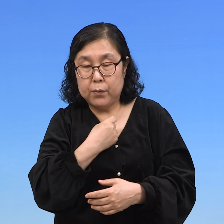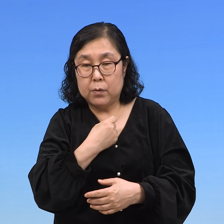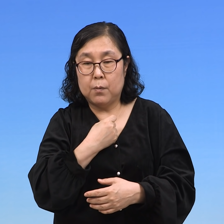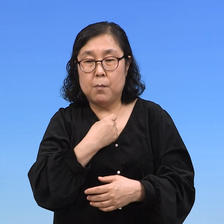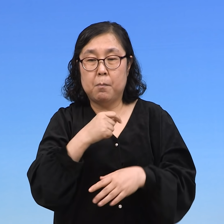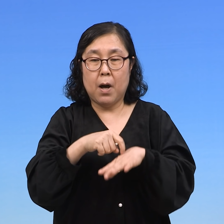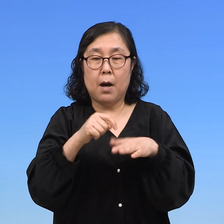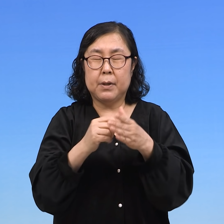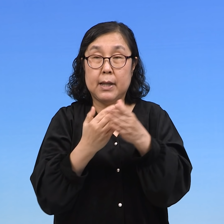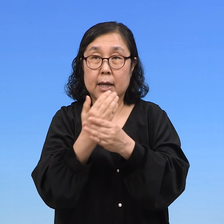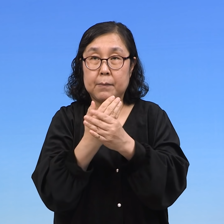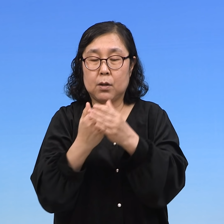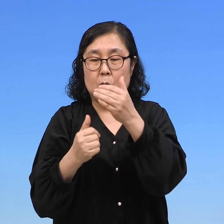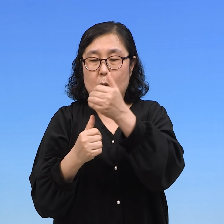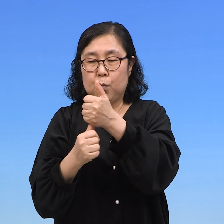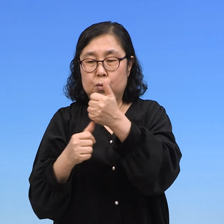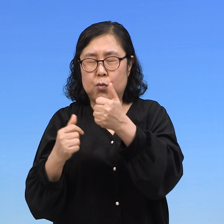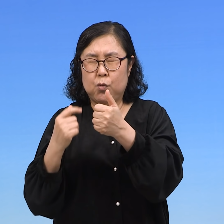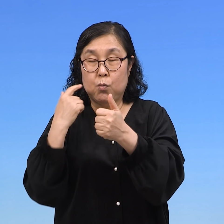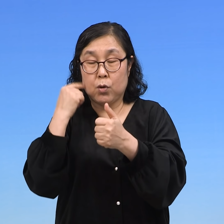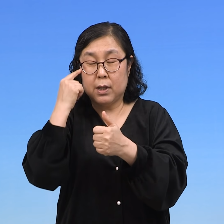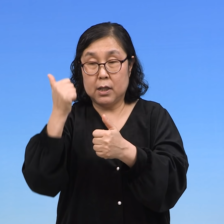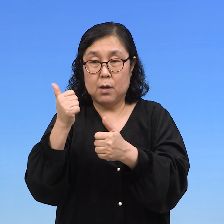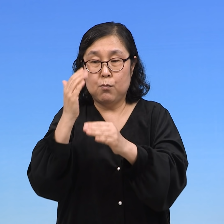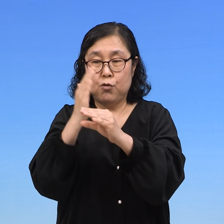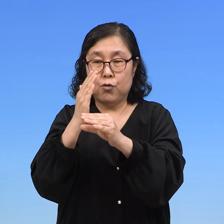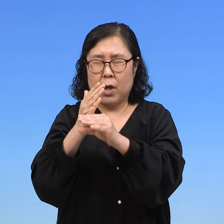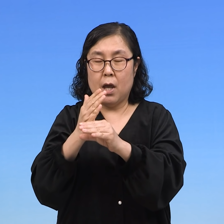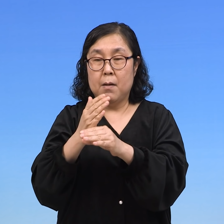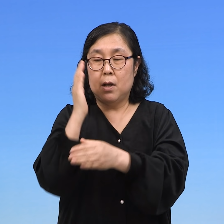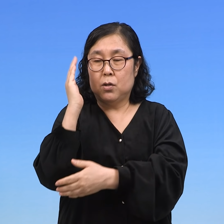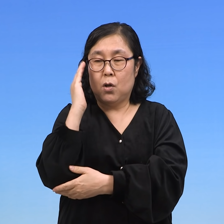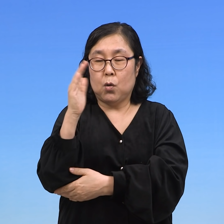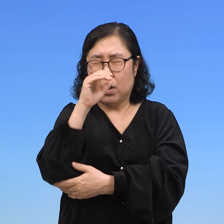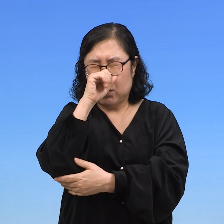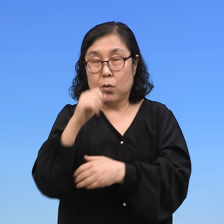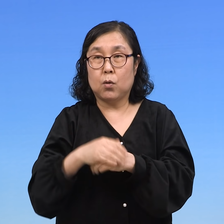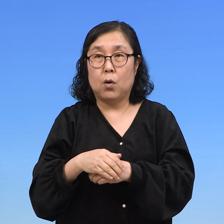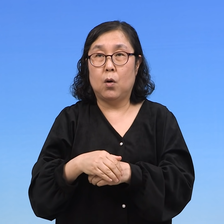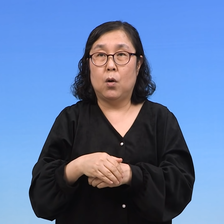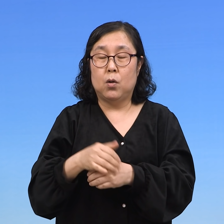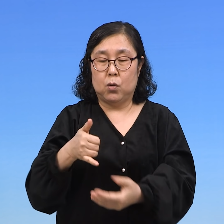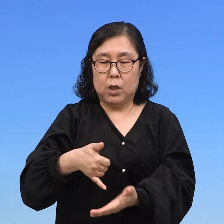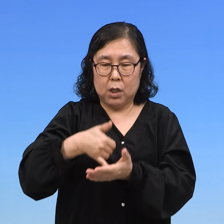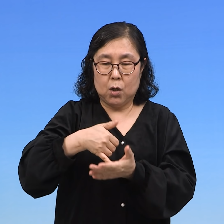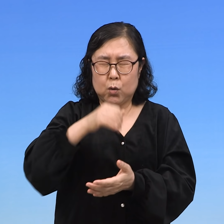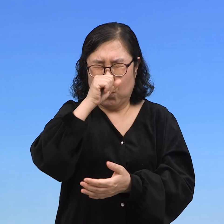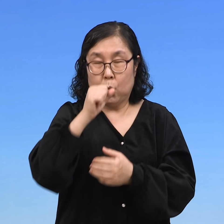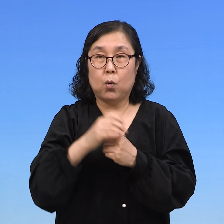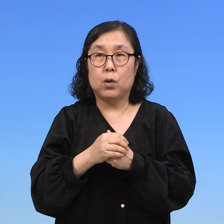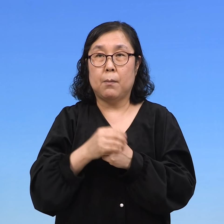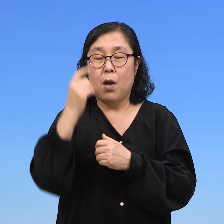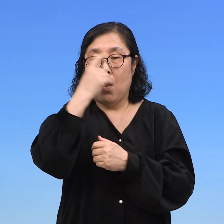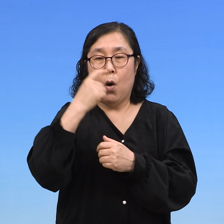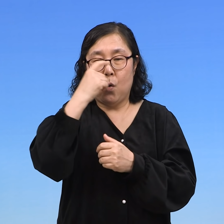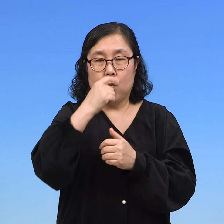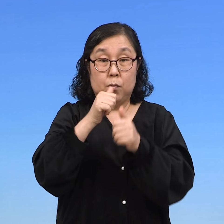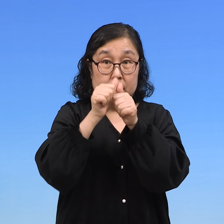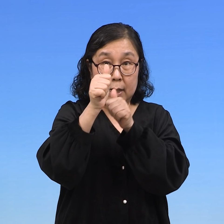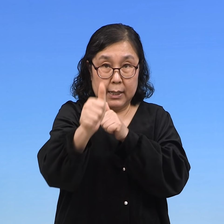올라오는 어떤 부교역자 중에 막 설교가 좋고 인품이 좋고 게다가 제가 없는 얼굴까지 잘생기고 그러면